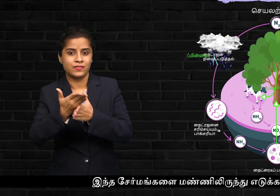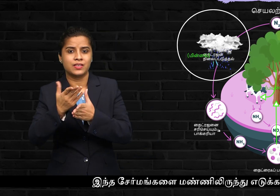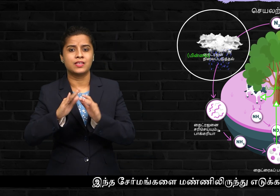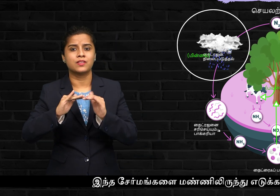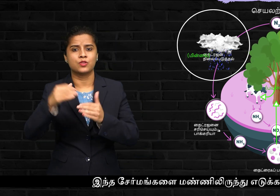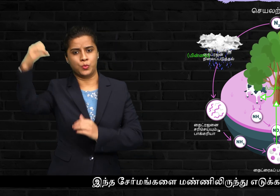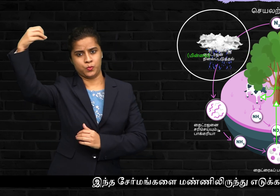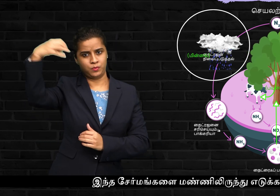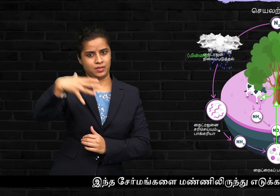எடுக்கலாம்.